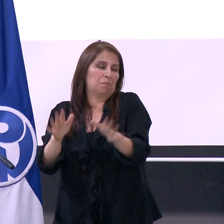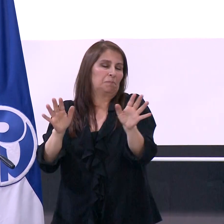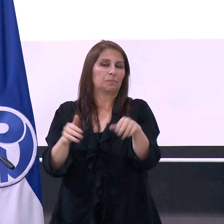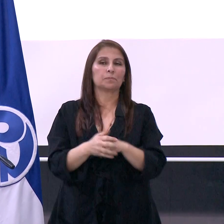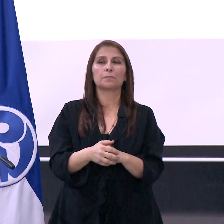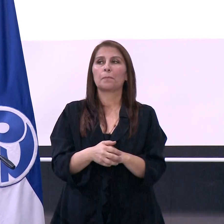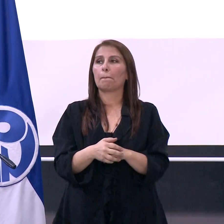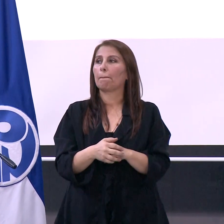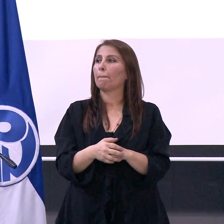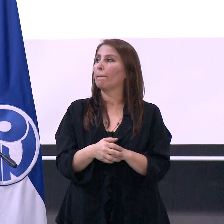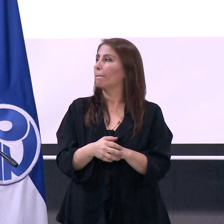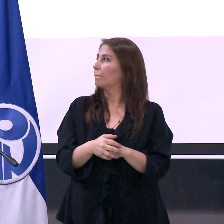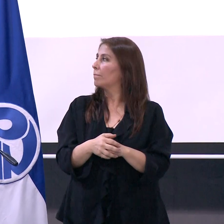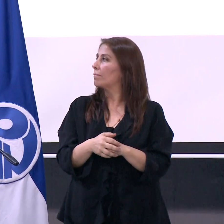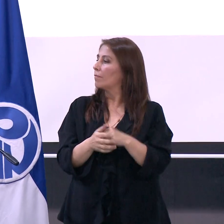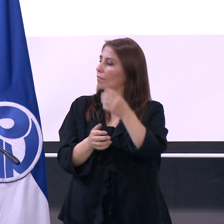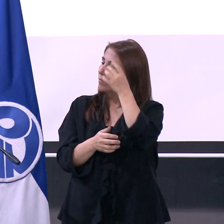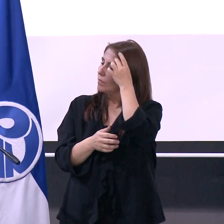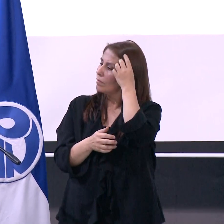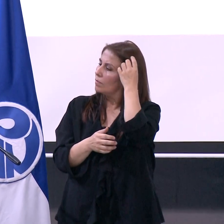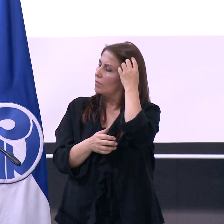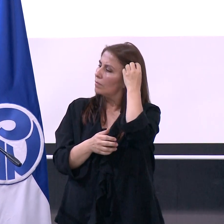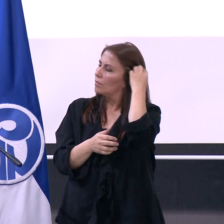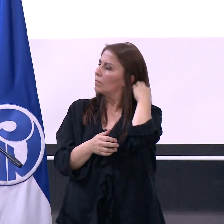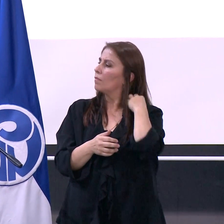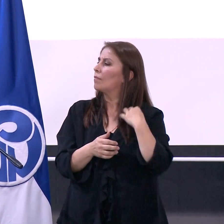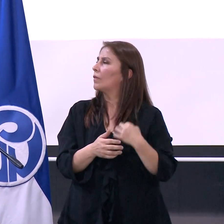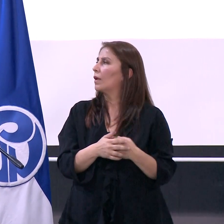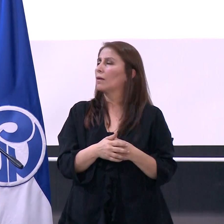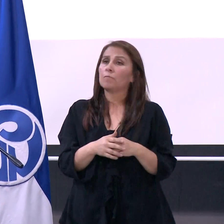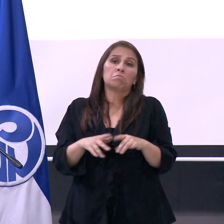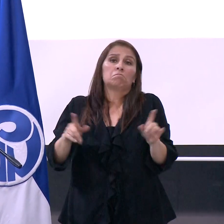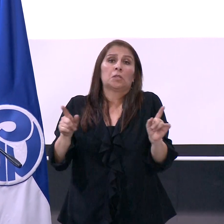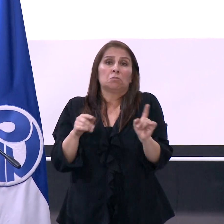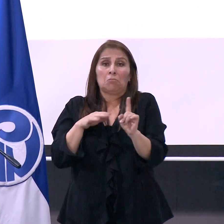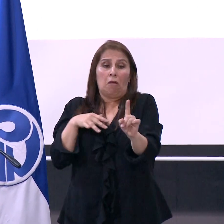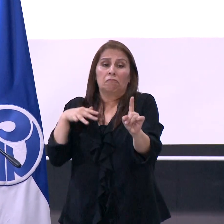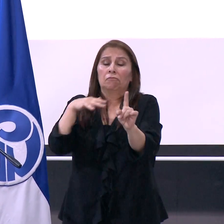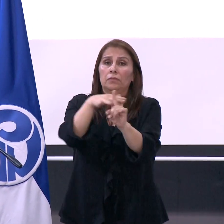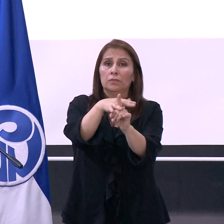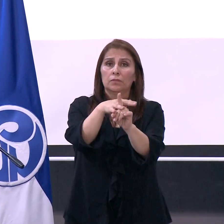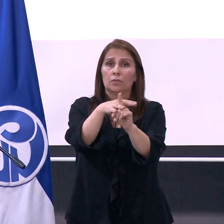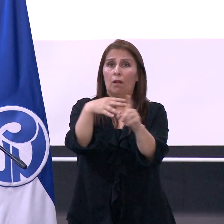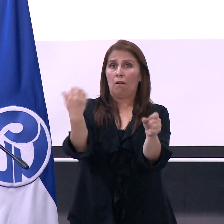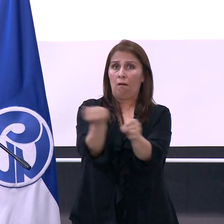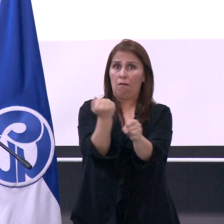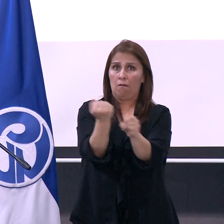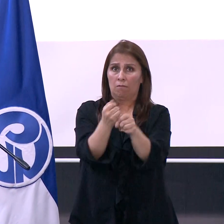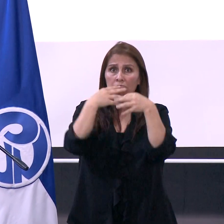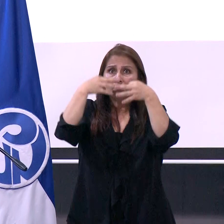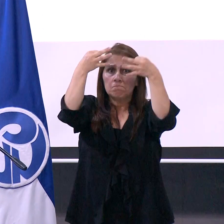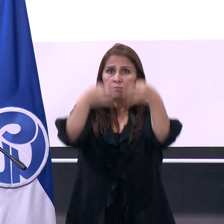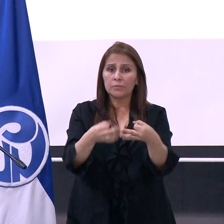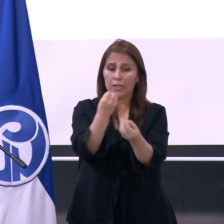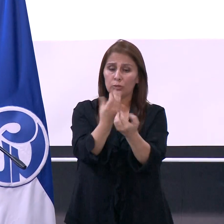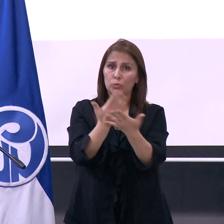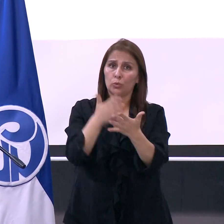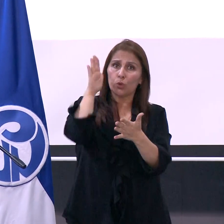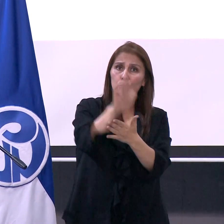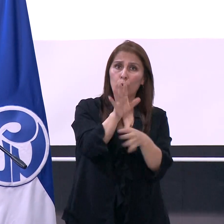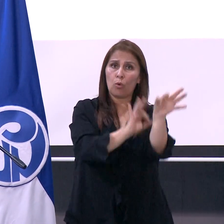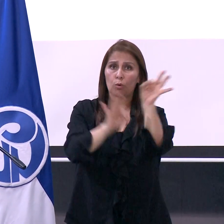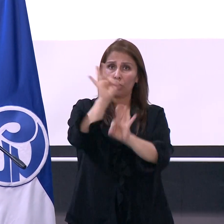pero no sé pero no sé afecto en la práctica lo sustancial de la estructura orgánica